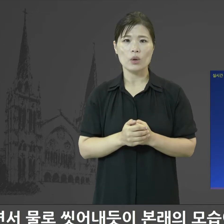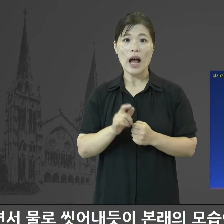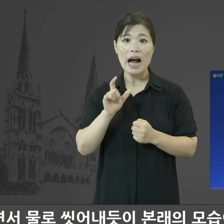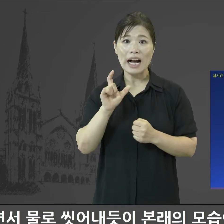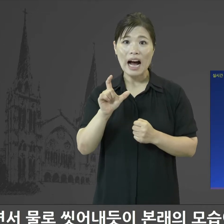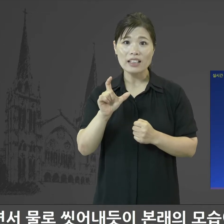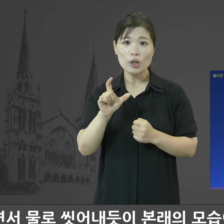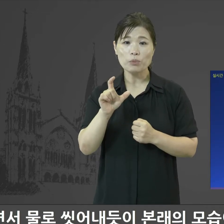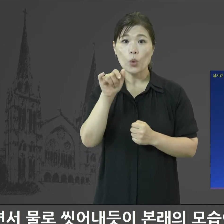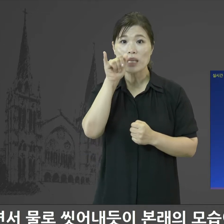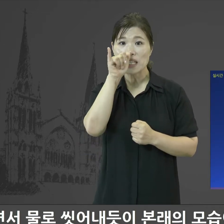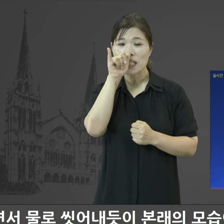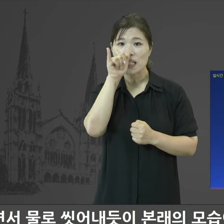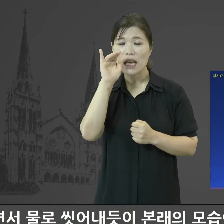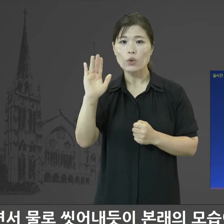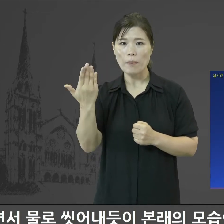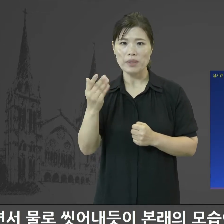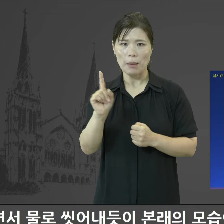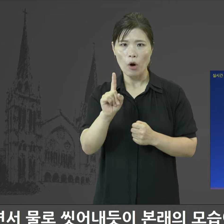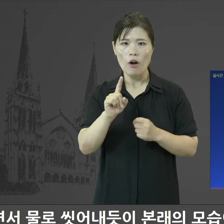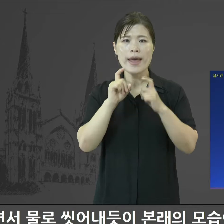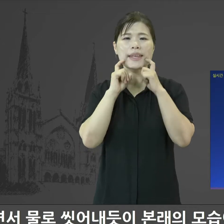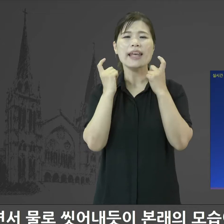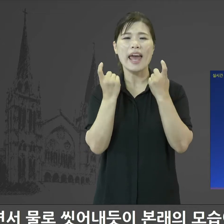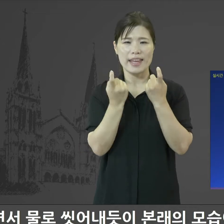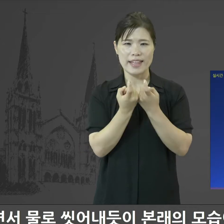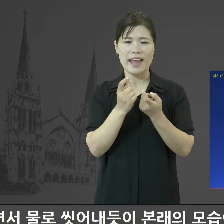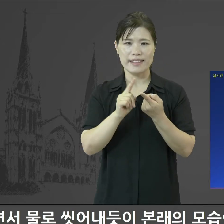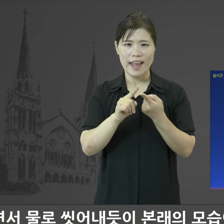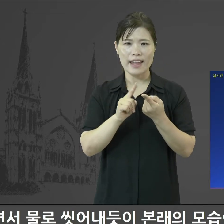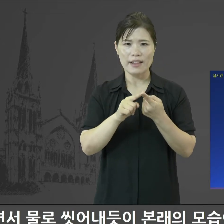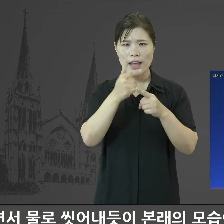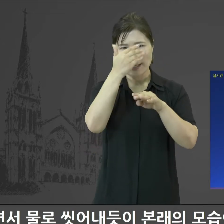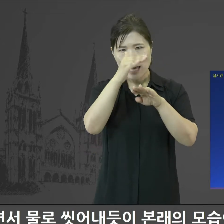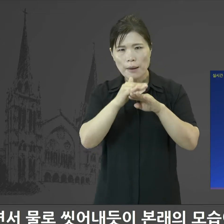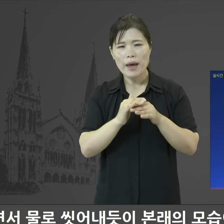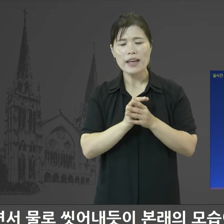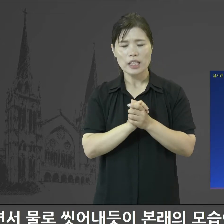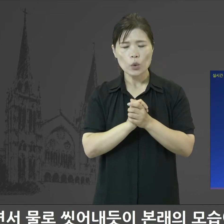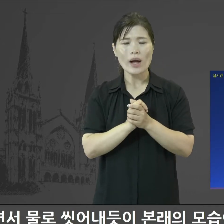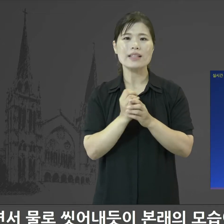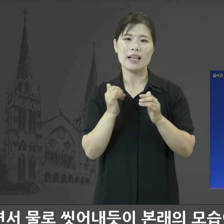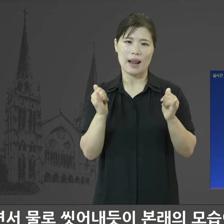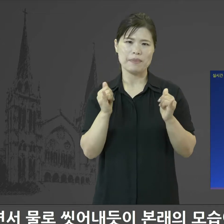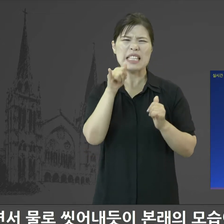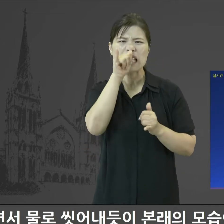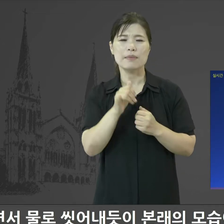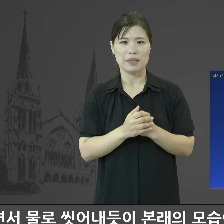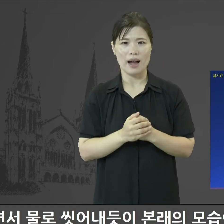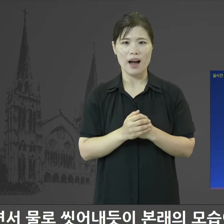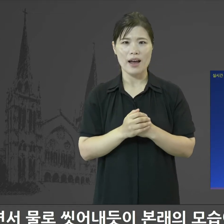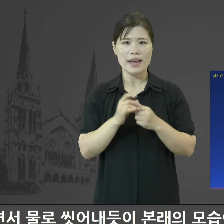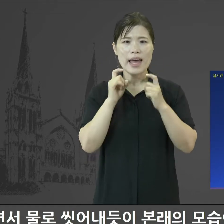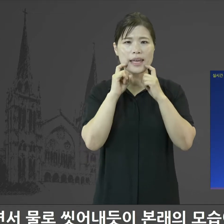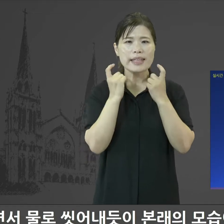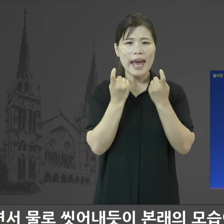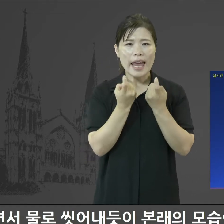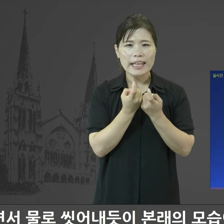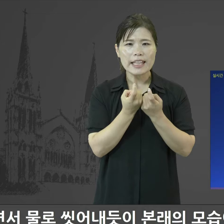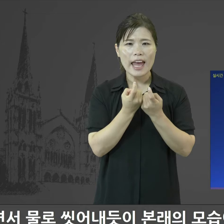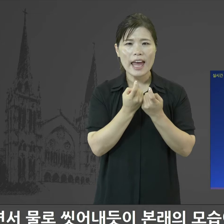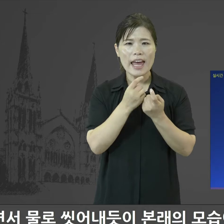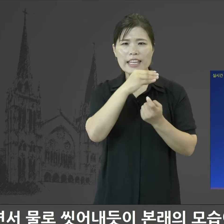있습니다. 바로 개인 경건 생활을 꾸준히 하신 분들입니다. 여기서 개인 경건 생활이라